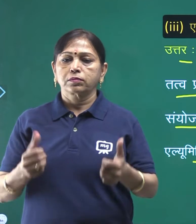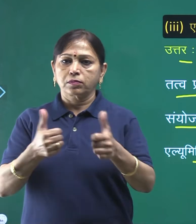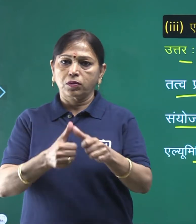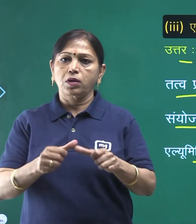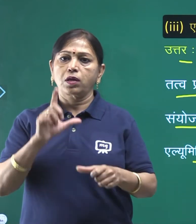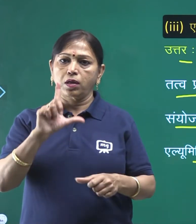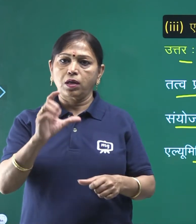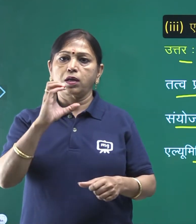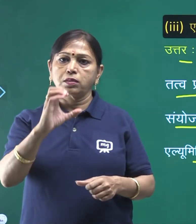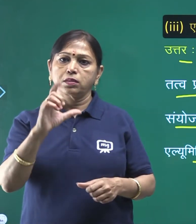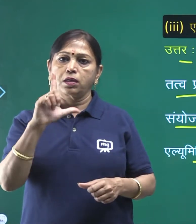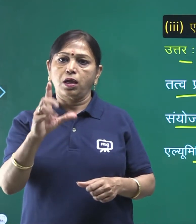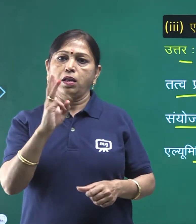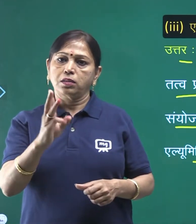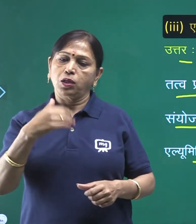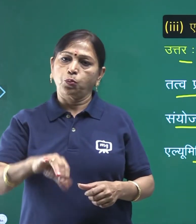AlCl3 हुआ।